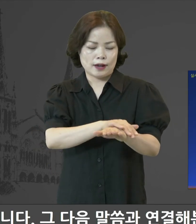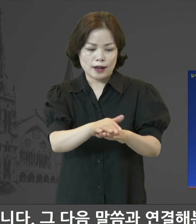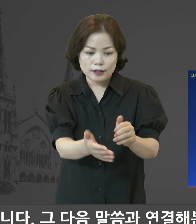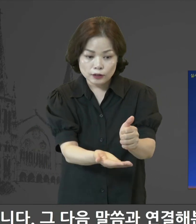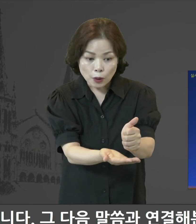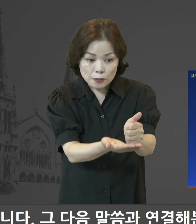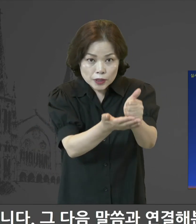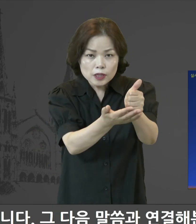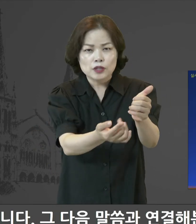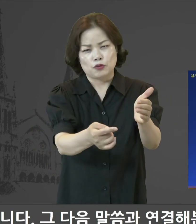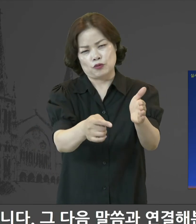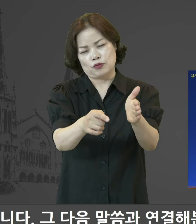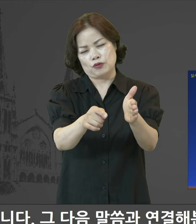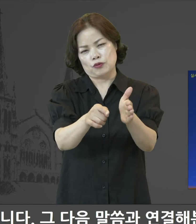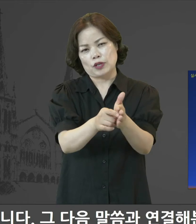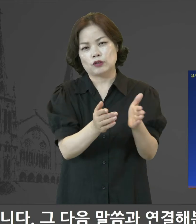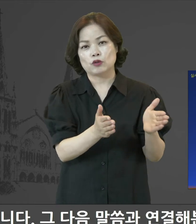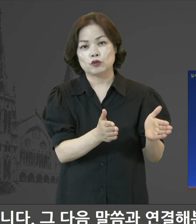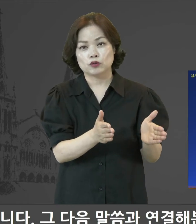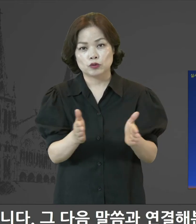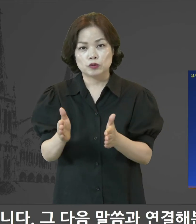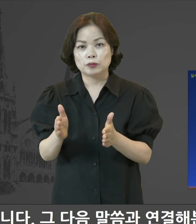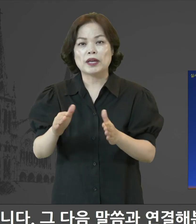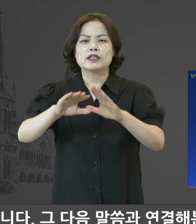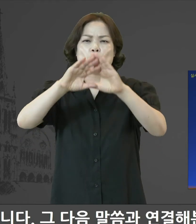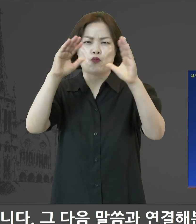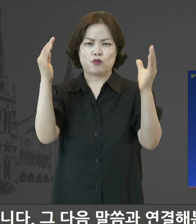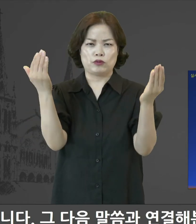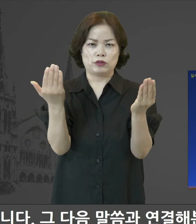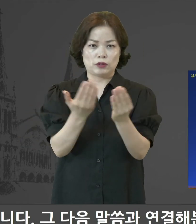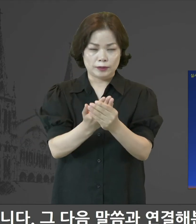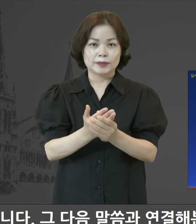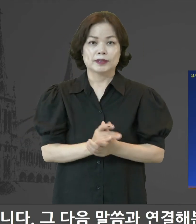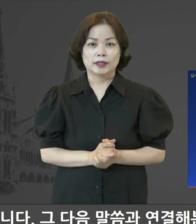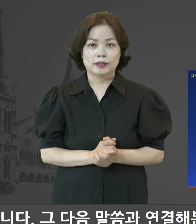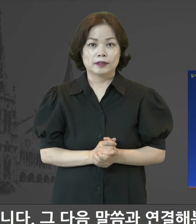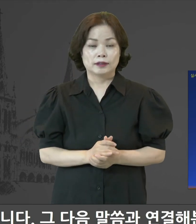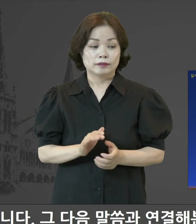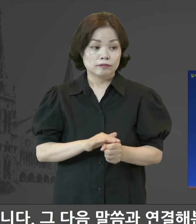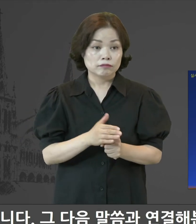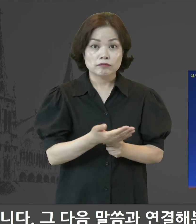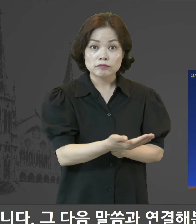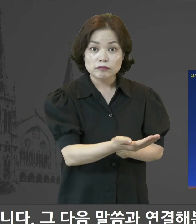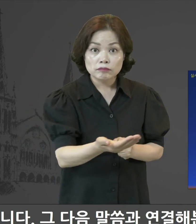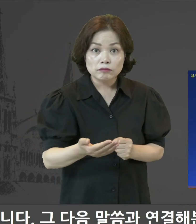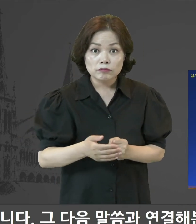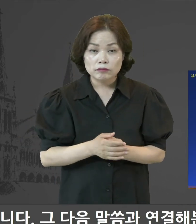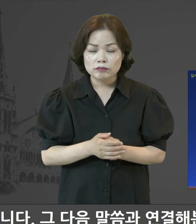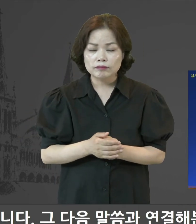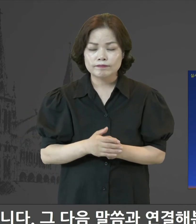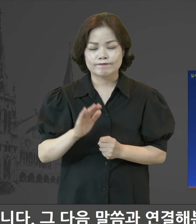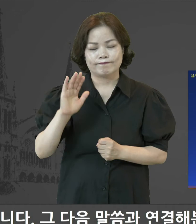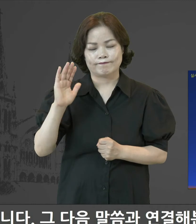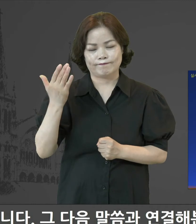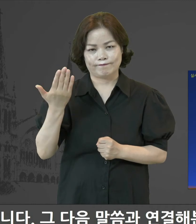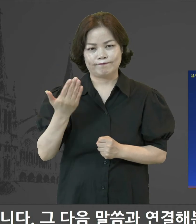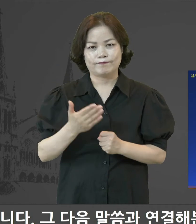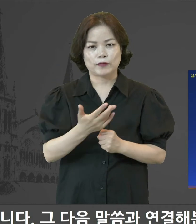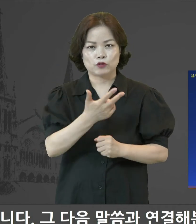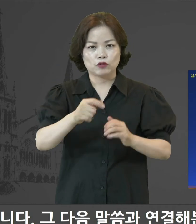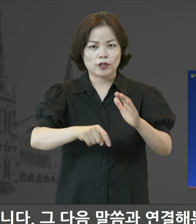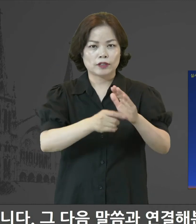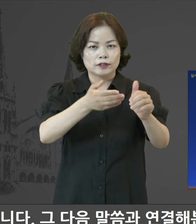섬기기 위해서 갖추어진 게 온전한 겁니다. 사랑하는 여러분, 이렇게 되시기를 주